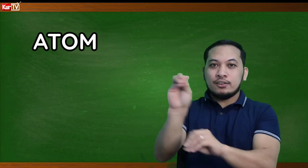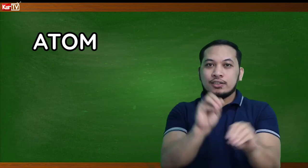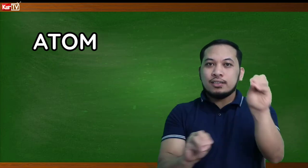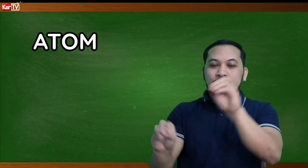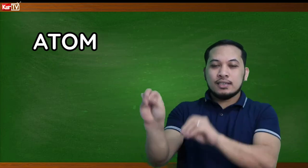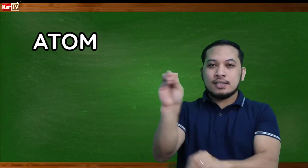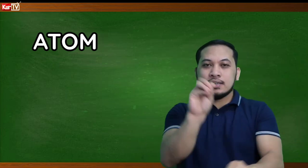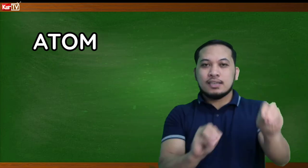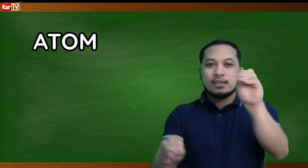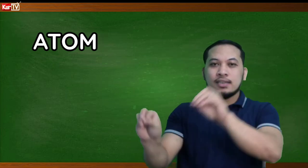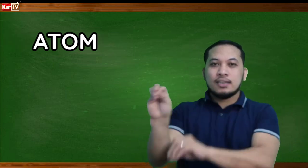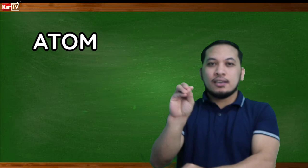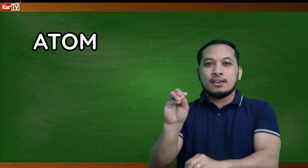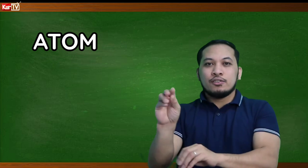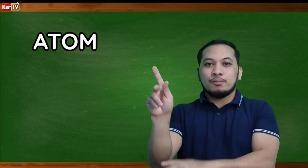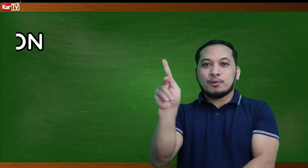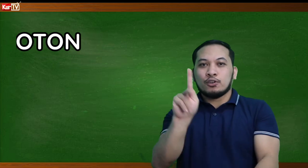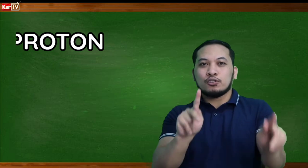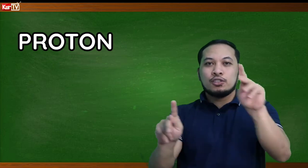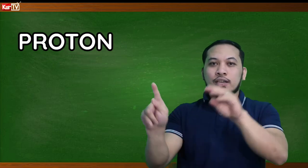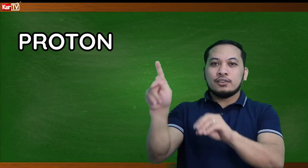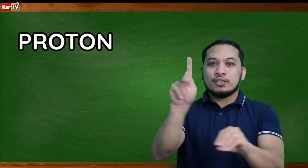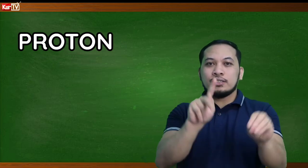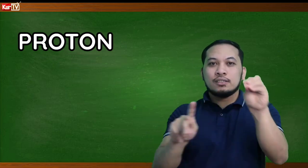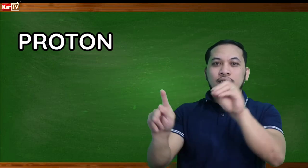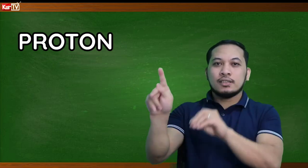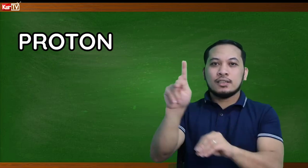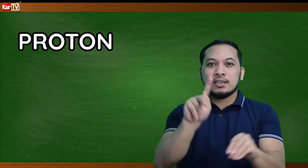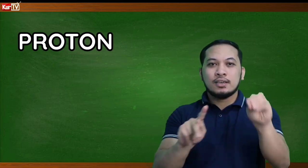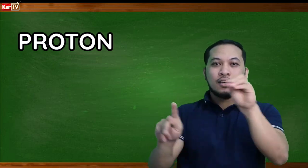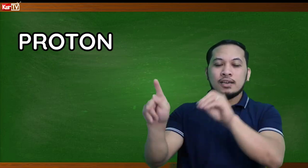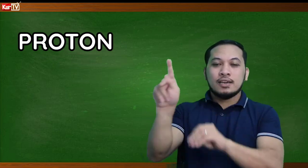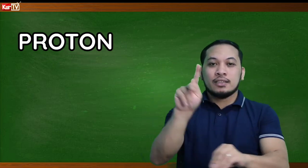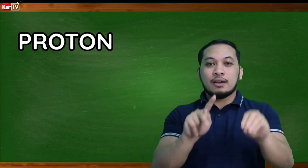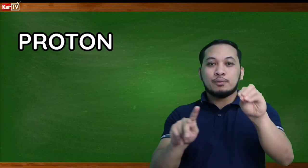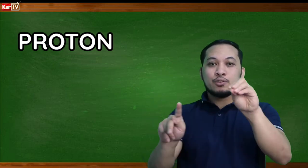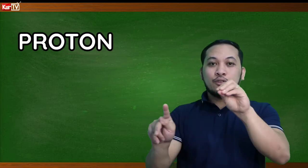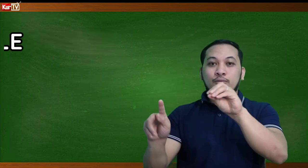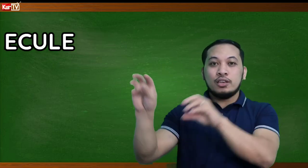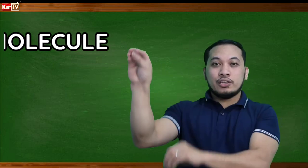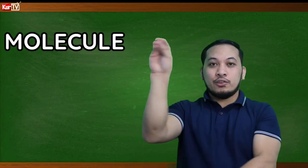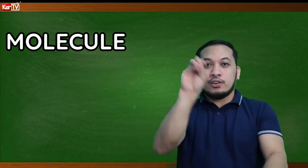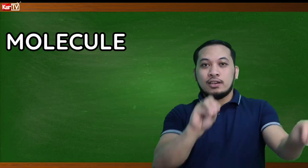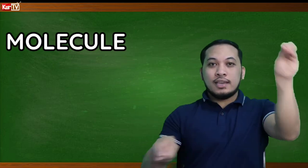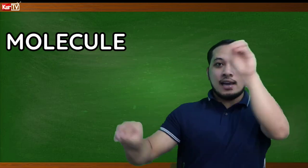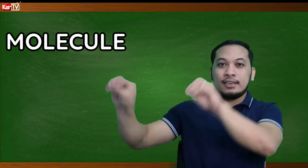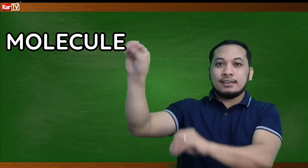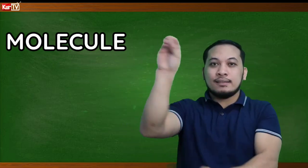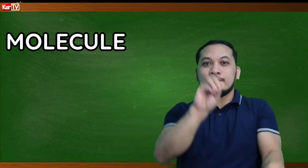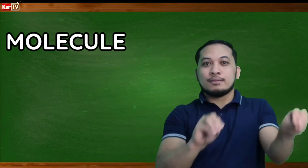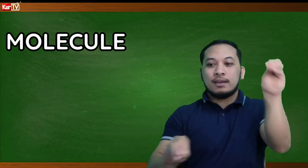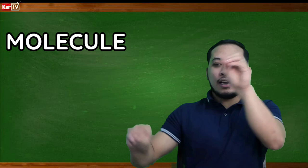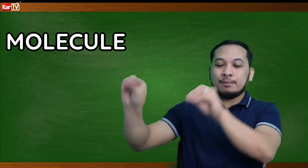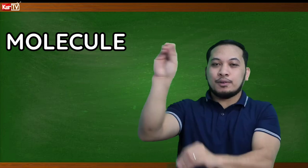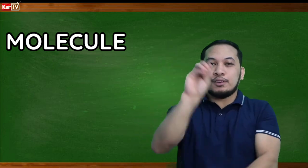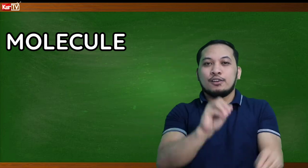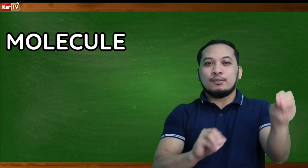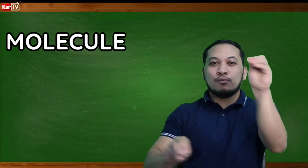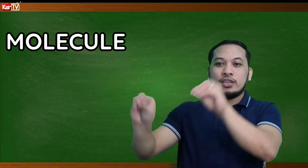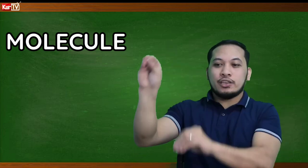ganon. Yung proton, ganon. Tapos yung molecule, yan. Mas malaki po.